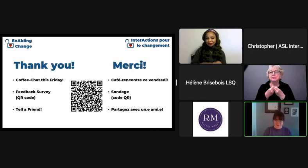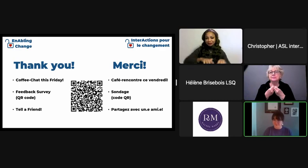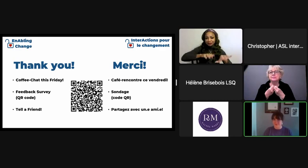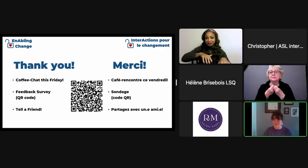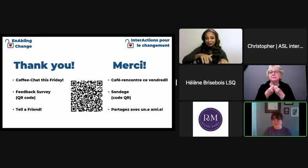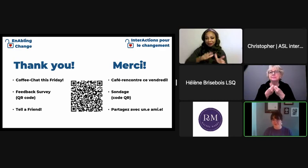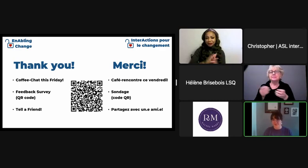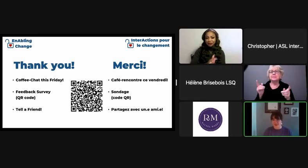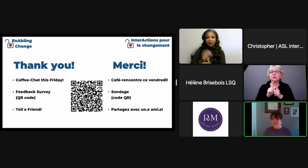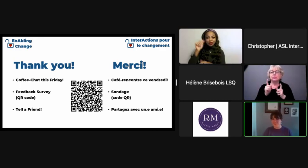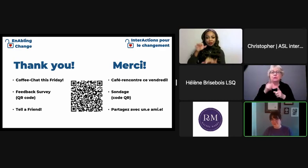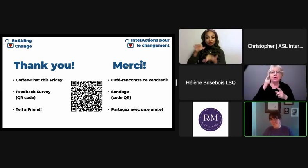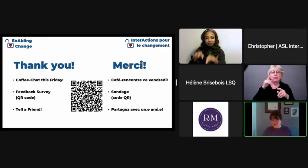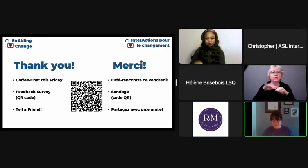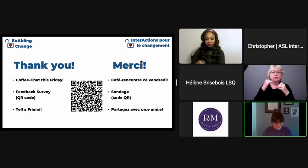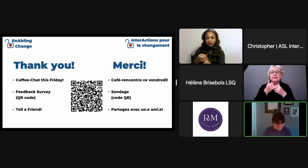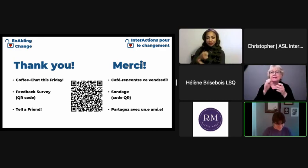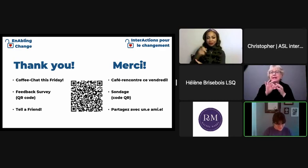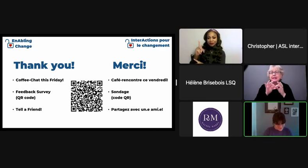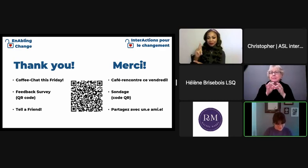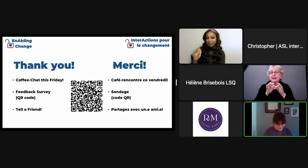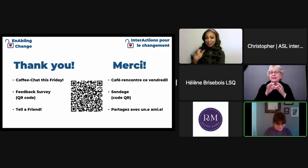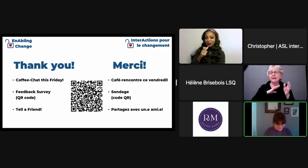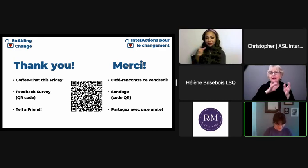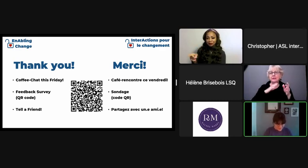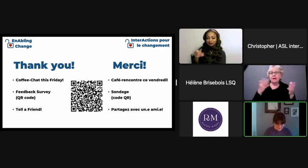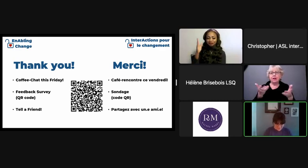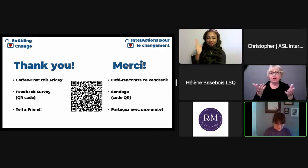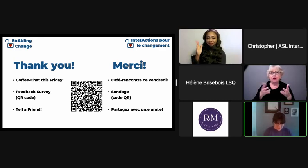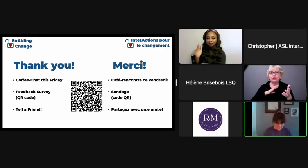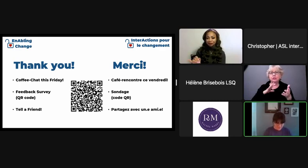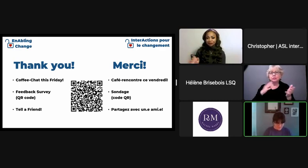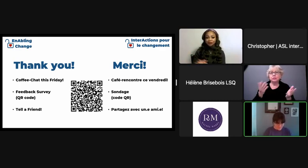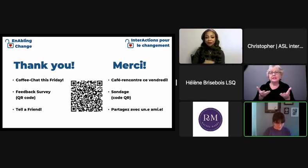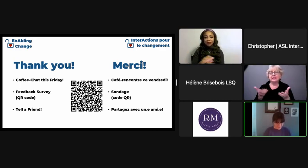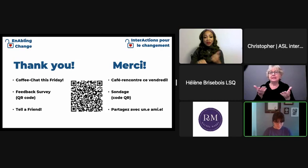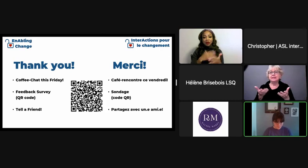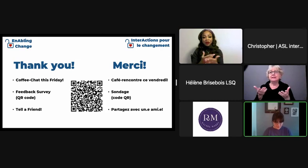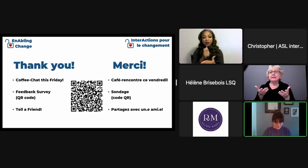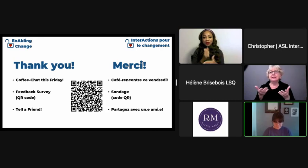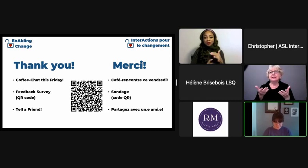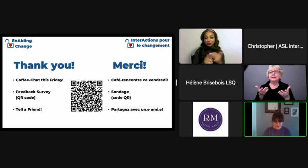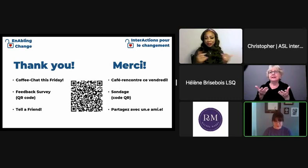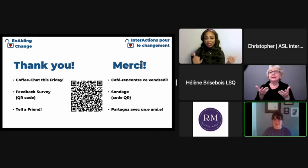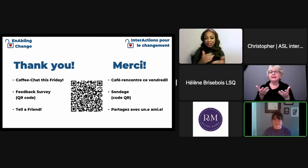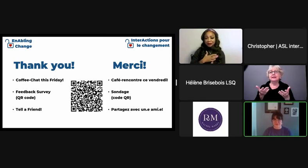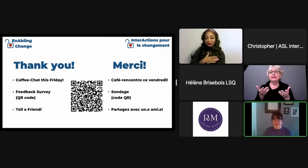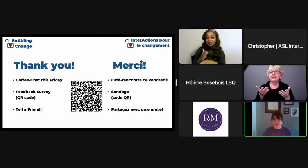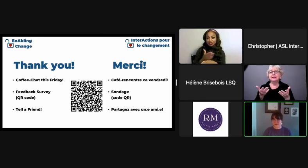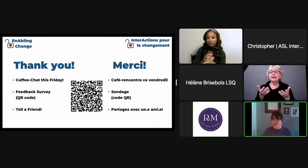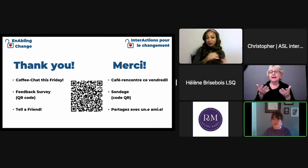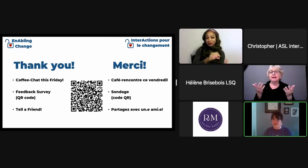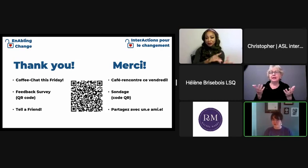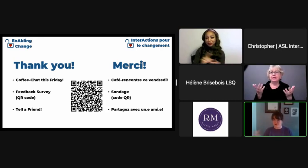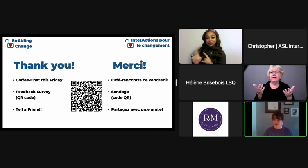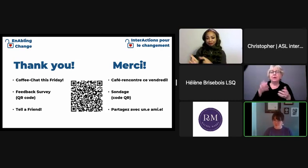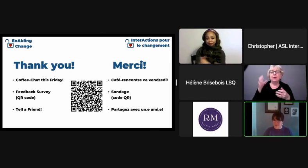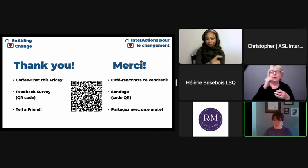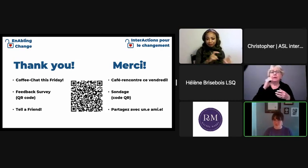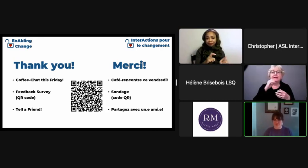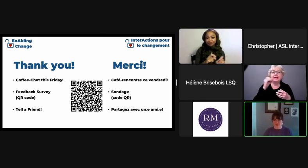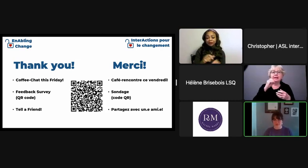même pour tous les interprètes présents aujourd'hui alors donc Réseau Ontario Ontario